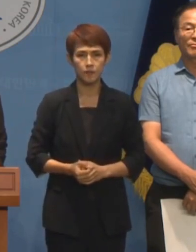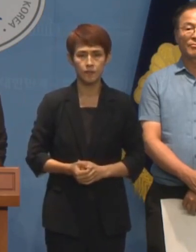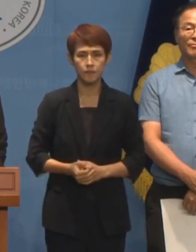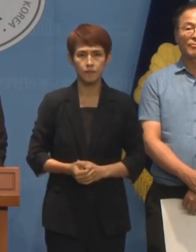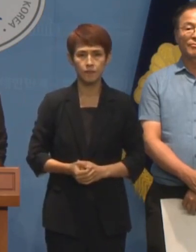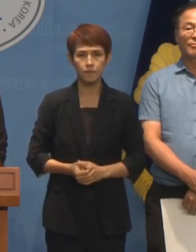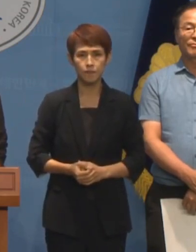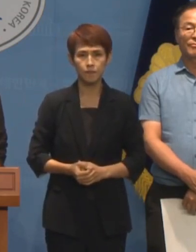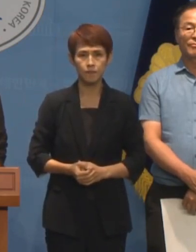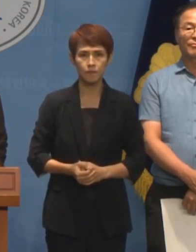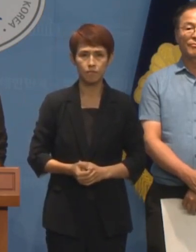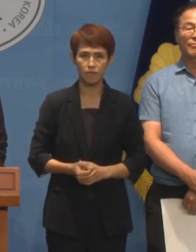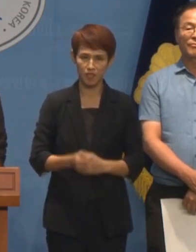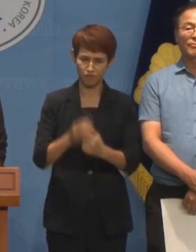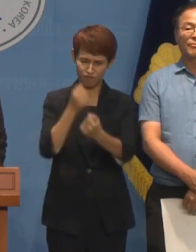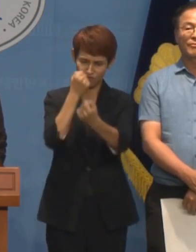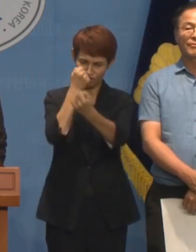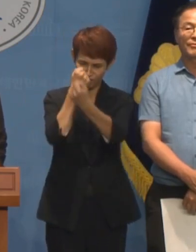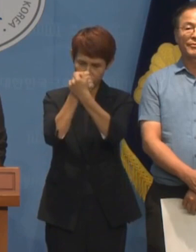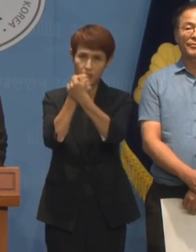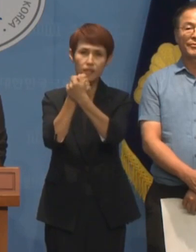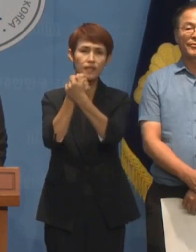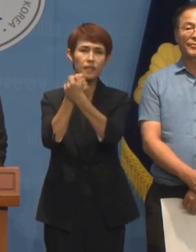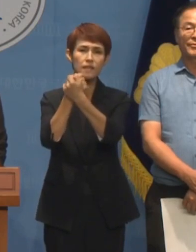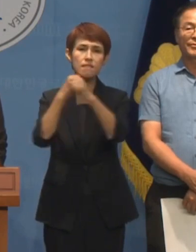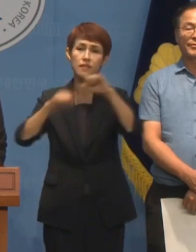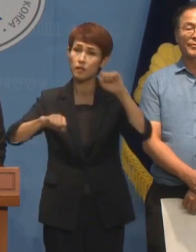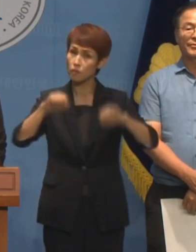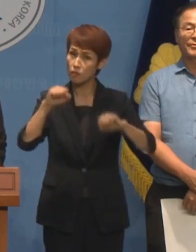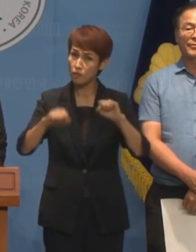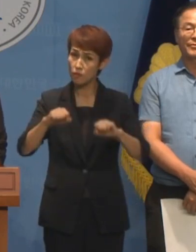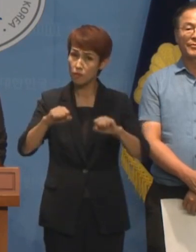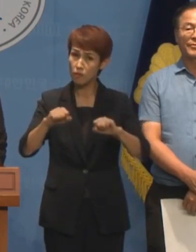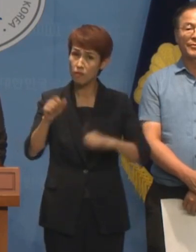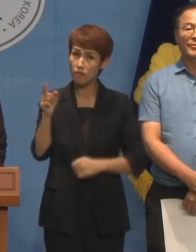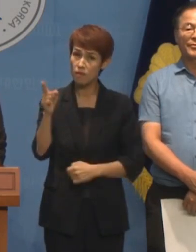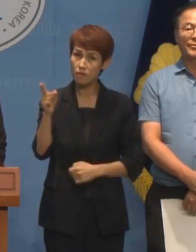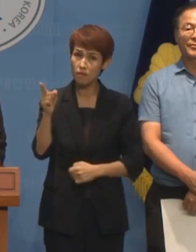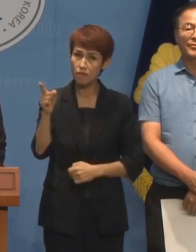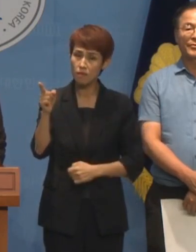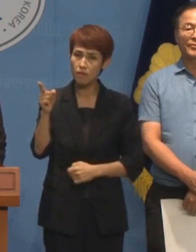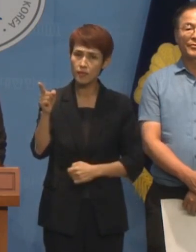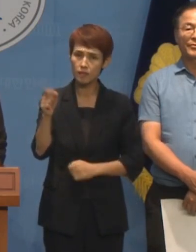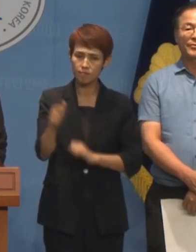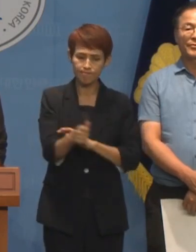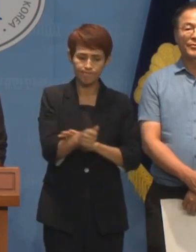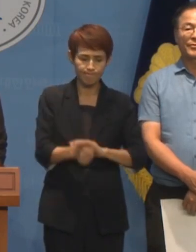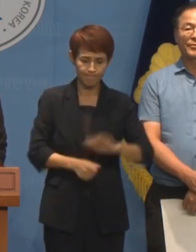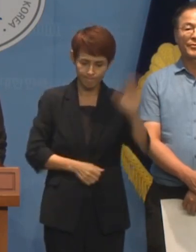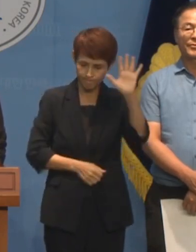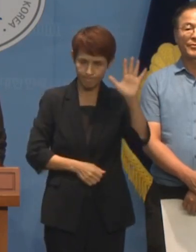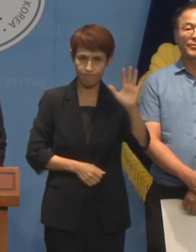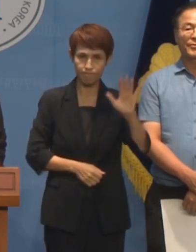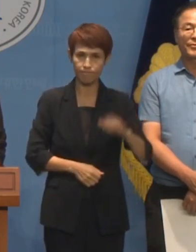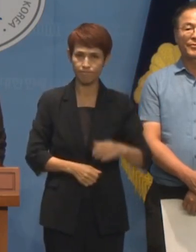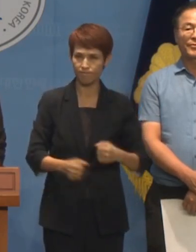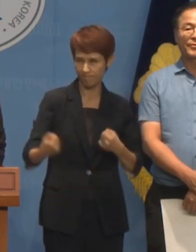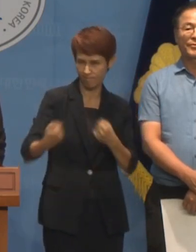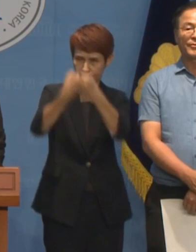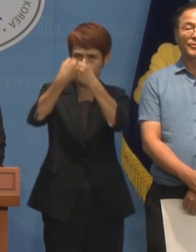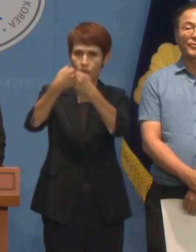이러한 무도하고 몰상식적인 행태에 대해서 위축되지 않고 끝까지